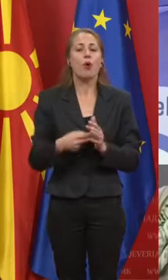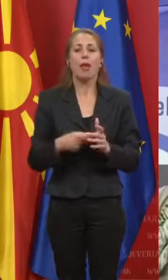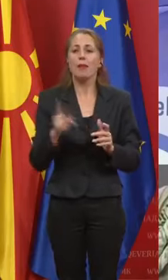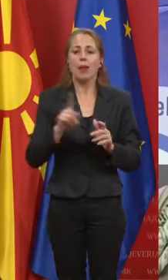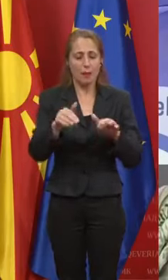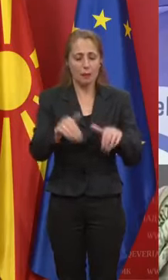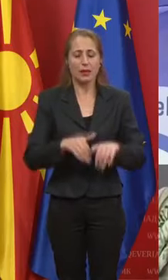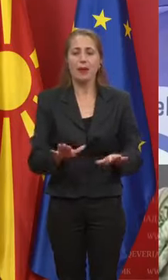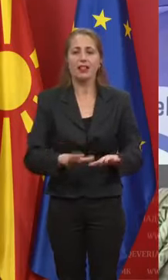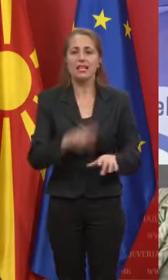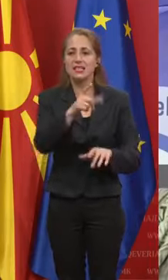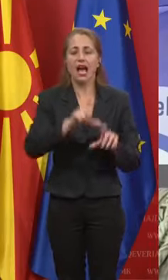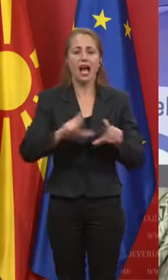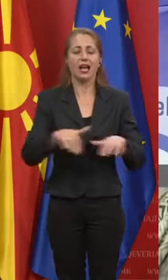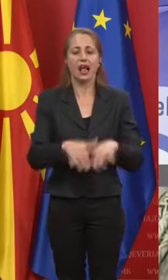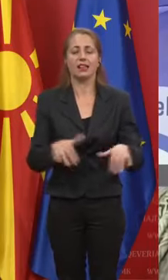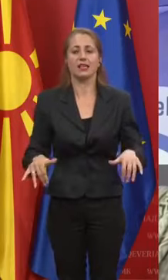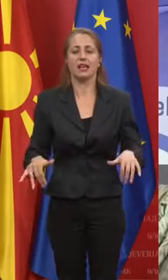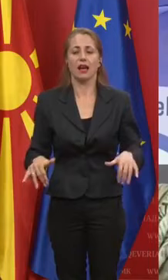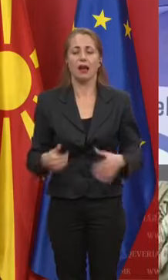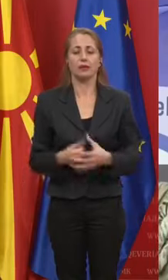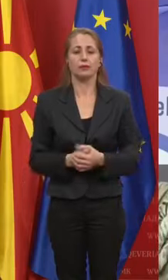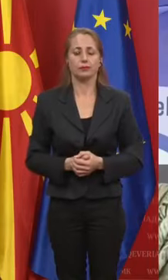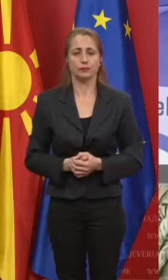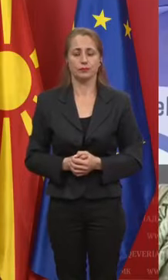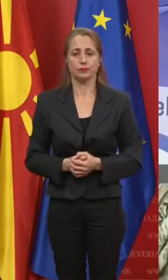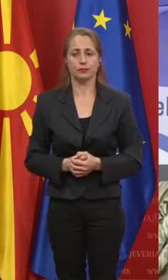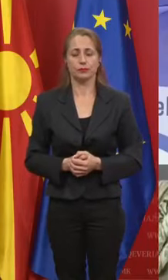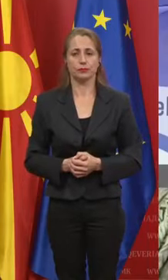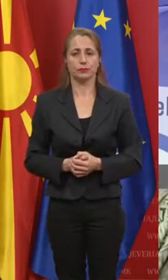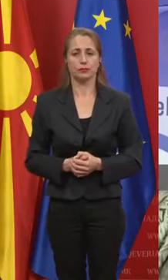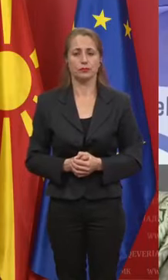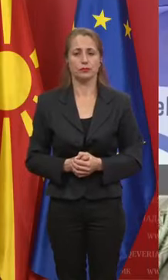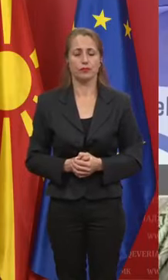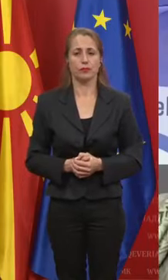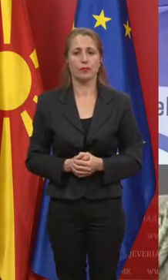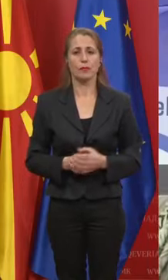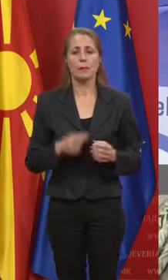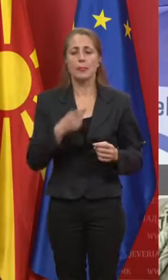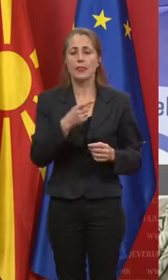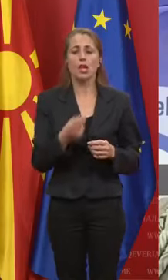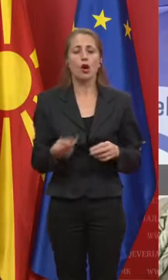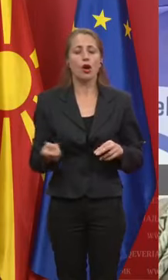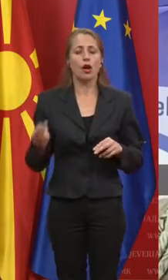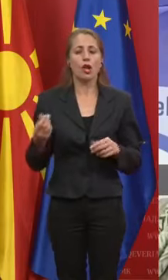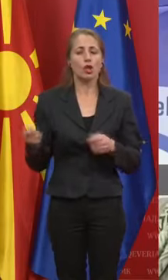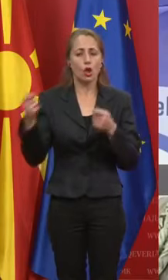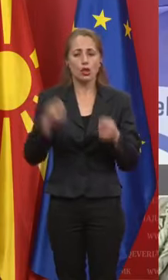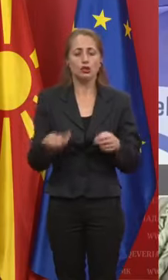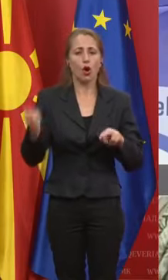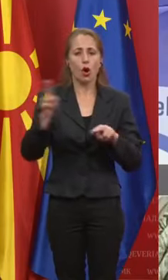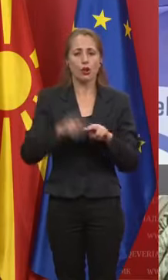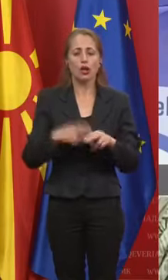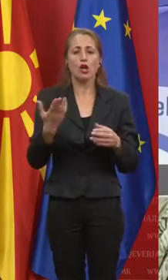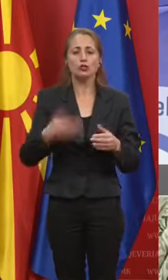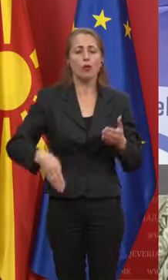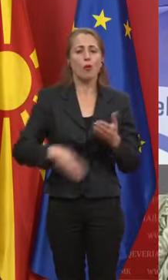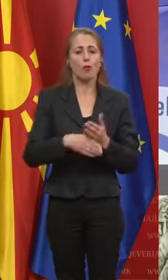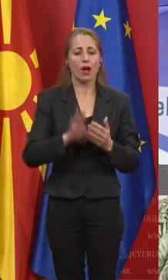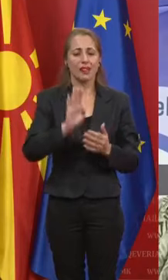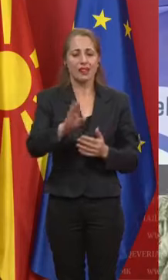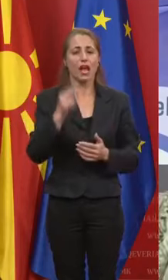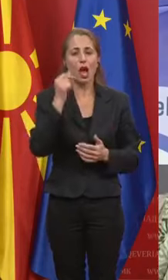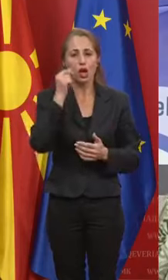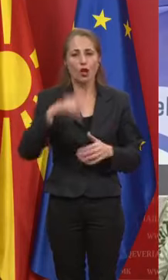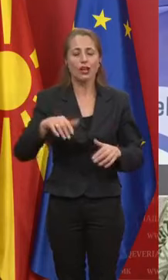дополнително воведување на некои нели одлуки што ќе им помогнат токму на тие родители на